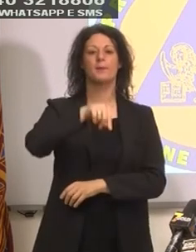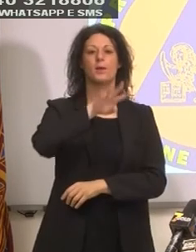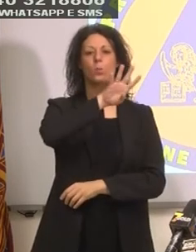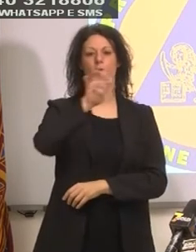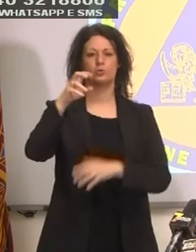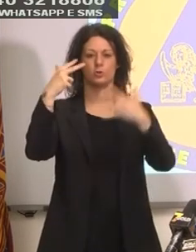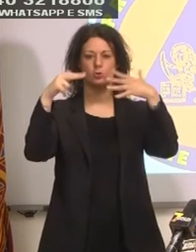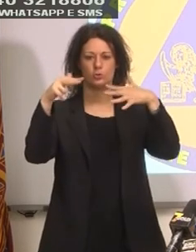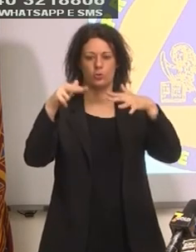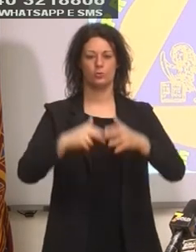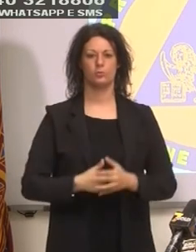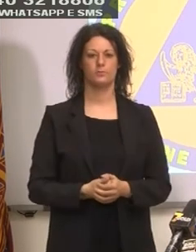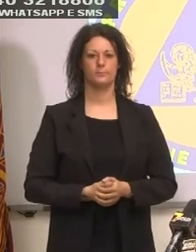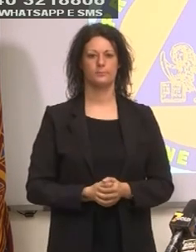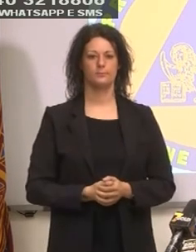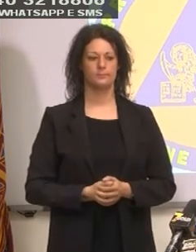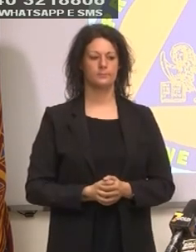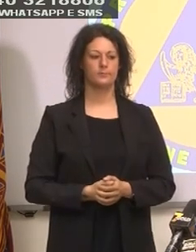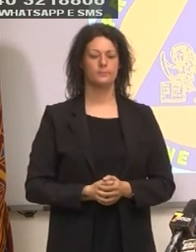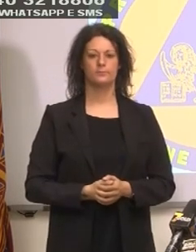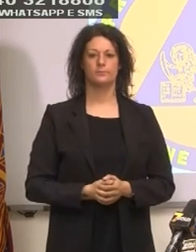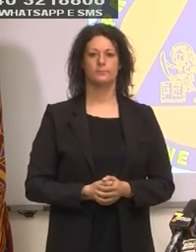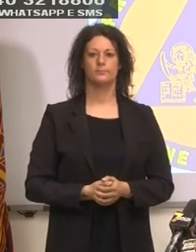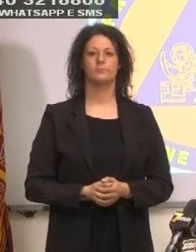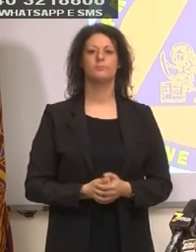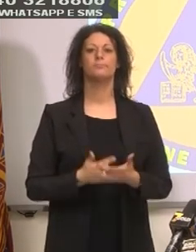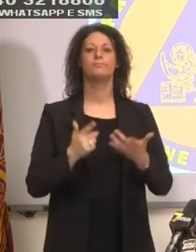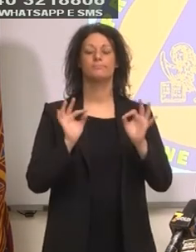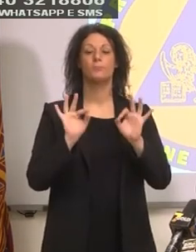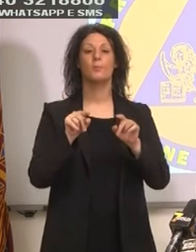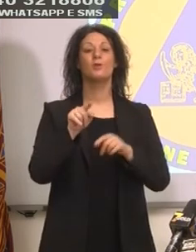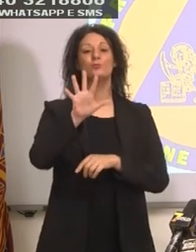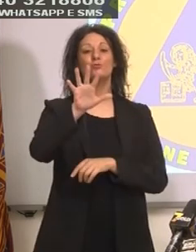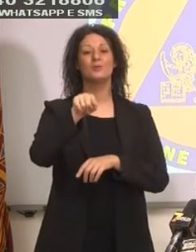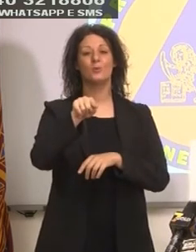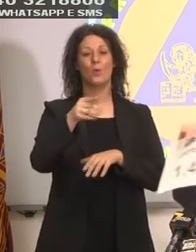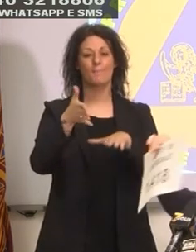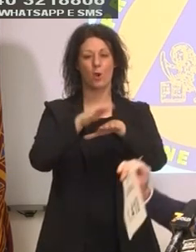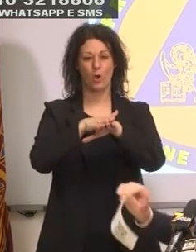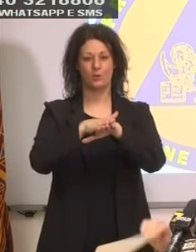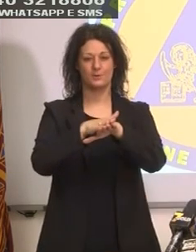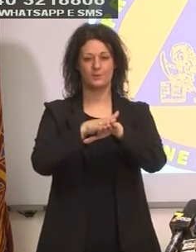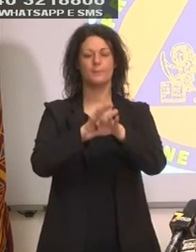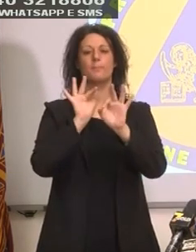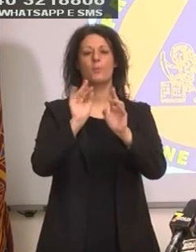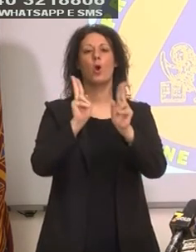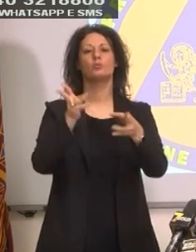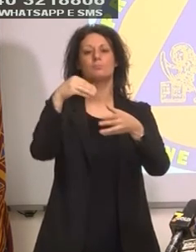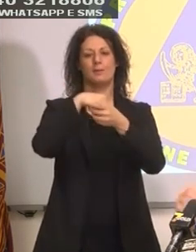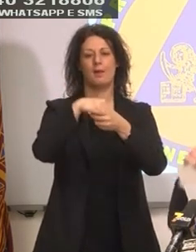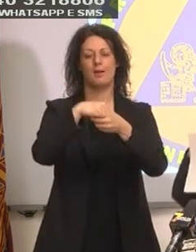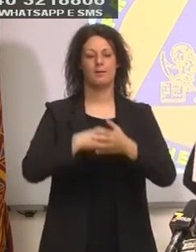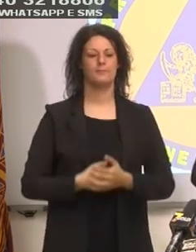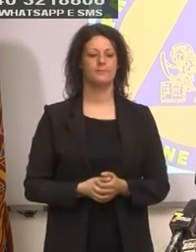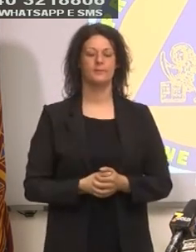1418, cioè le 5 persone che hanno perso la vita sono tutte decedute in ospedale.